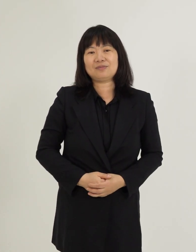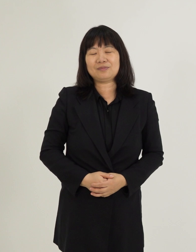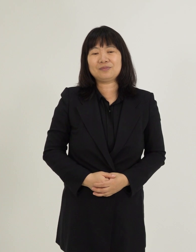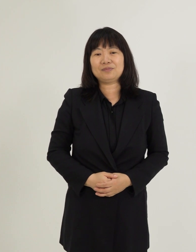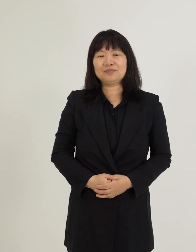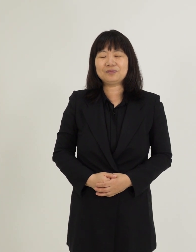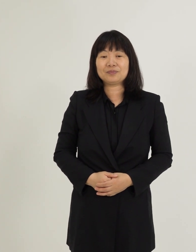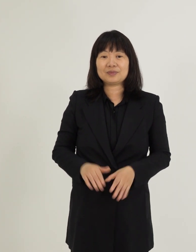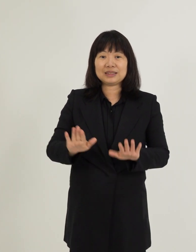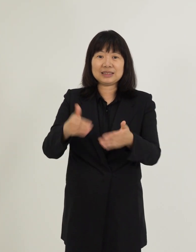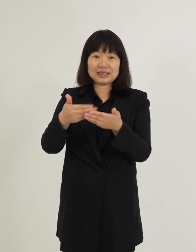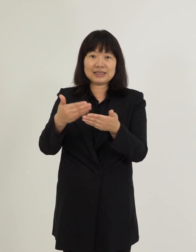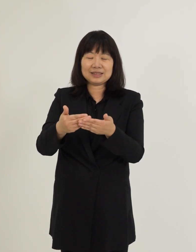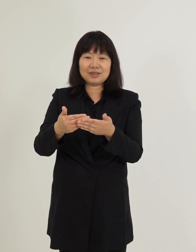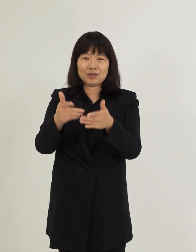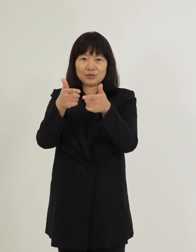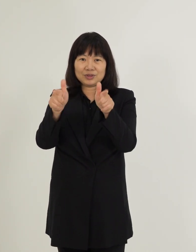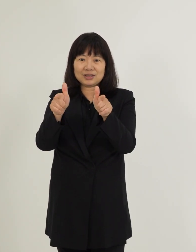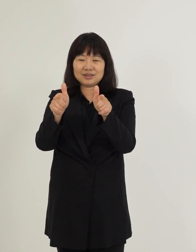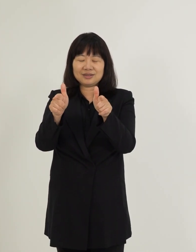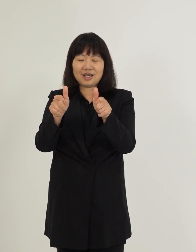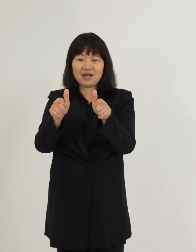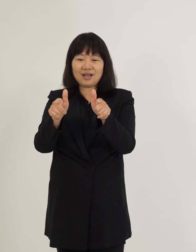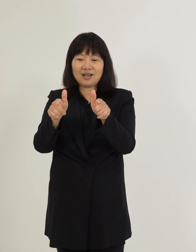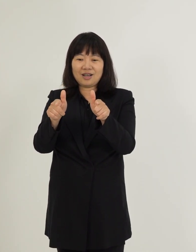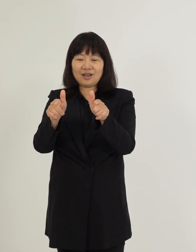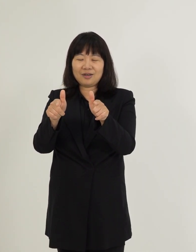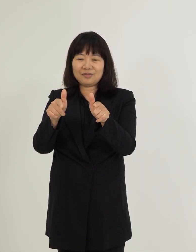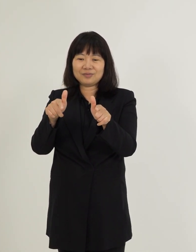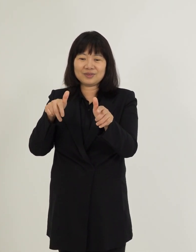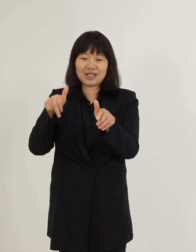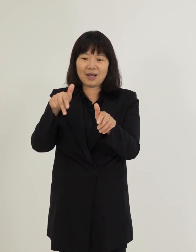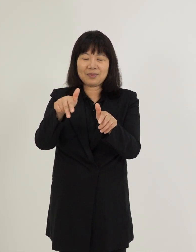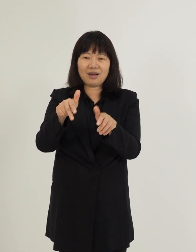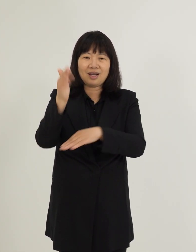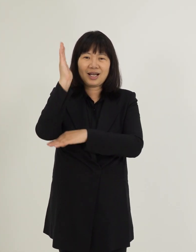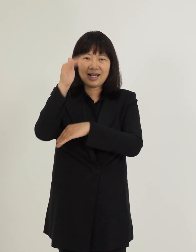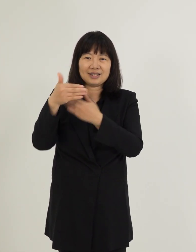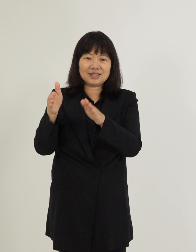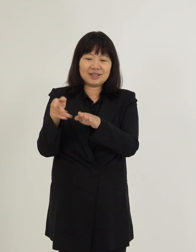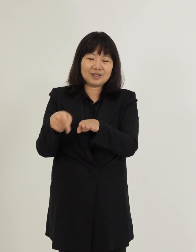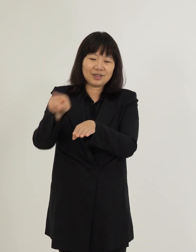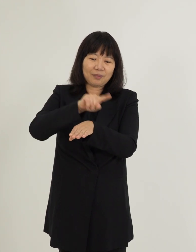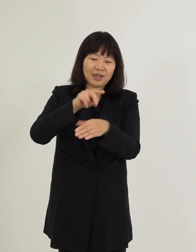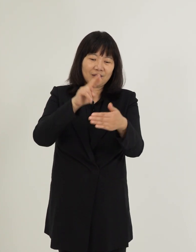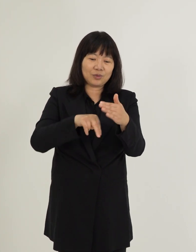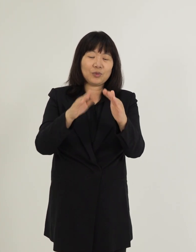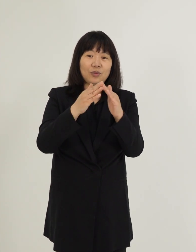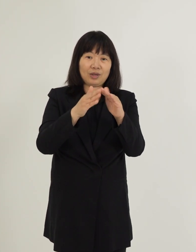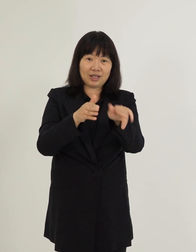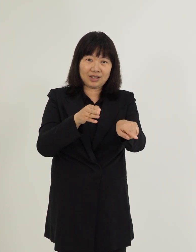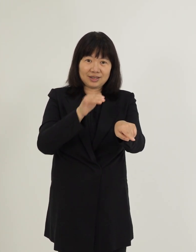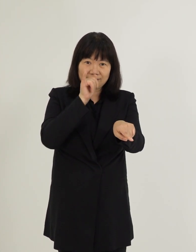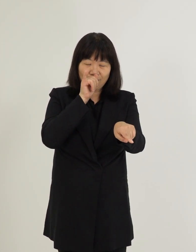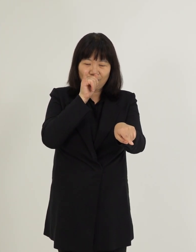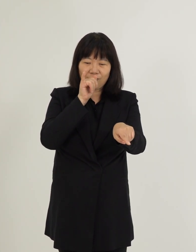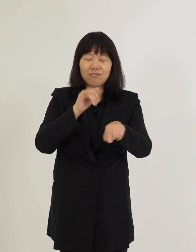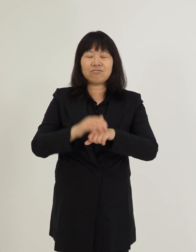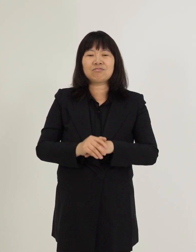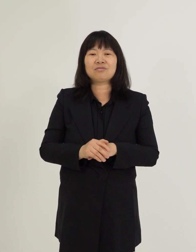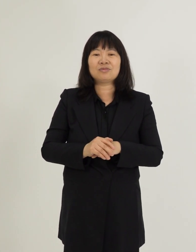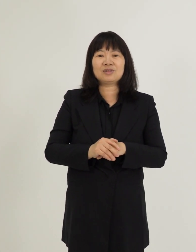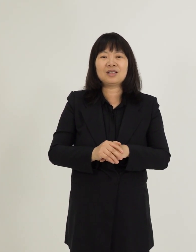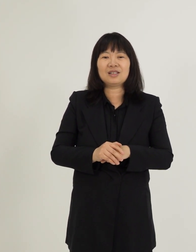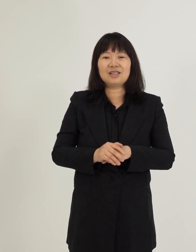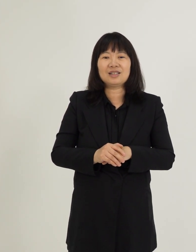자, 이 그림은 그 6층 건물에 착 들어서면 강의실 옆에 도서관입니다. 그래도 꽤 규모가